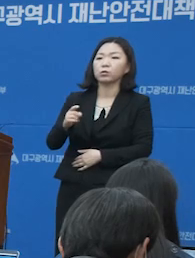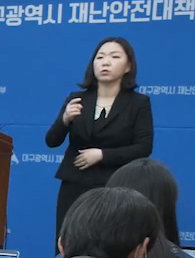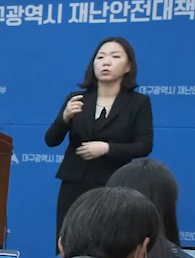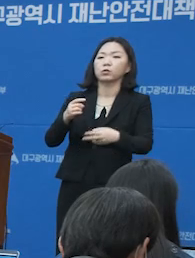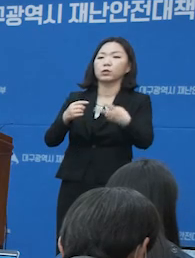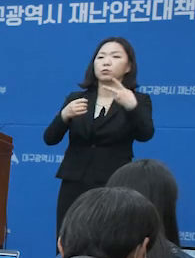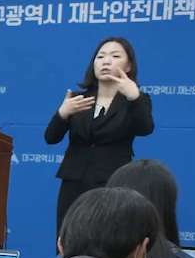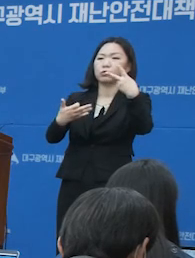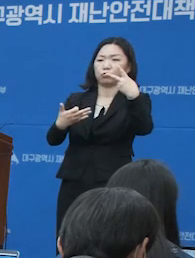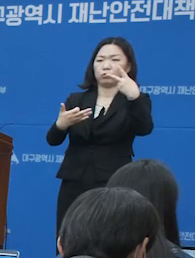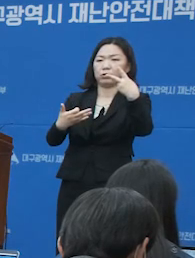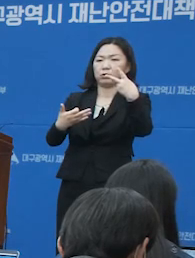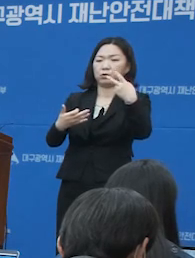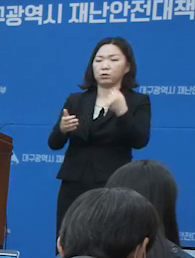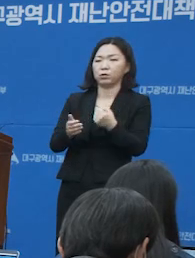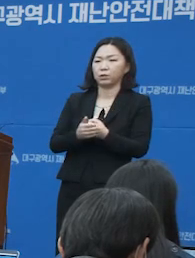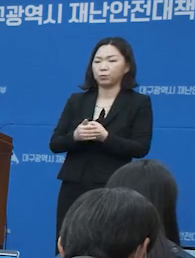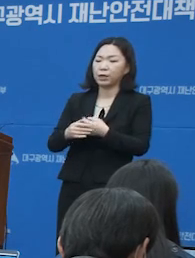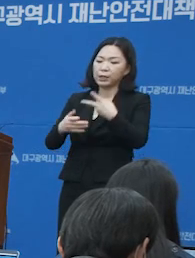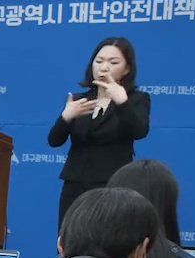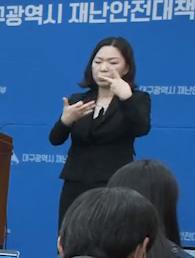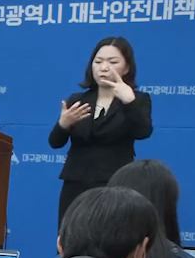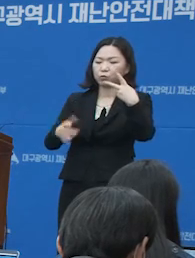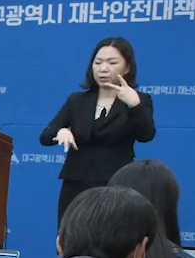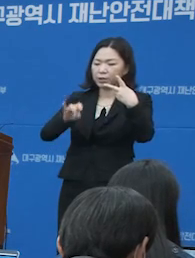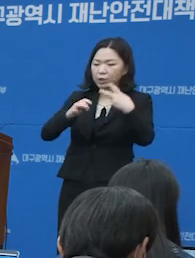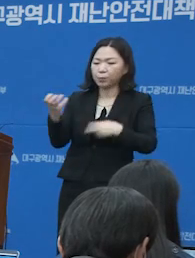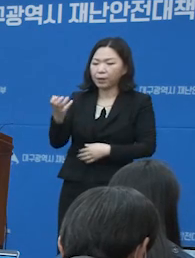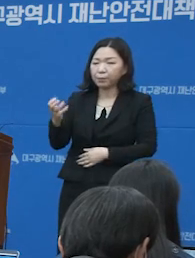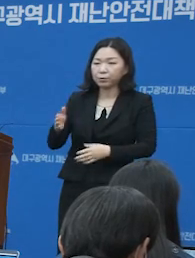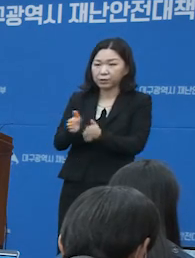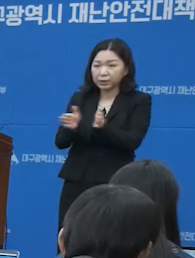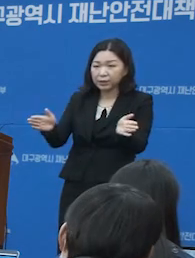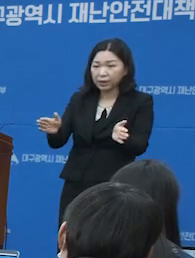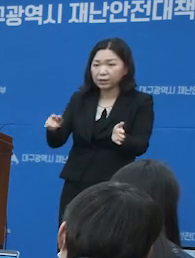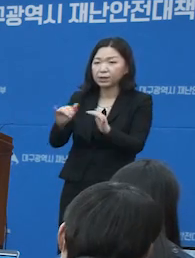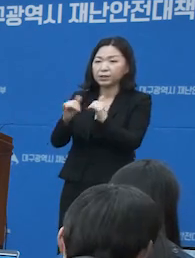이 사람을 최초 확진자로 저희가 분류하고 있고 이분 역시 신천지입니다.